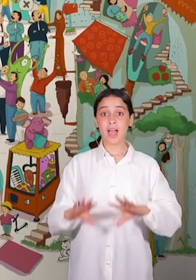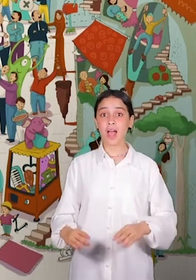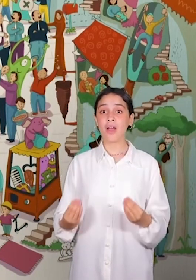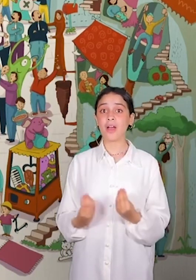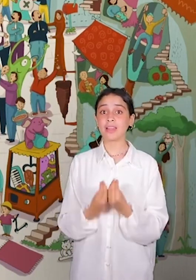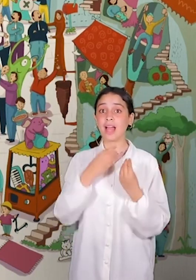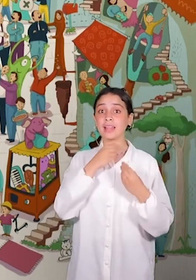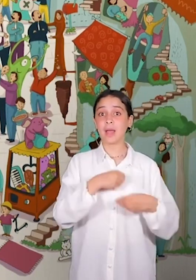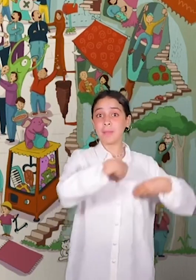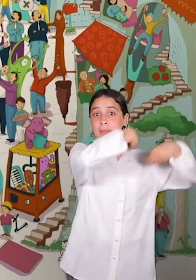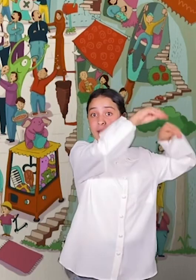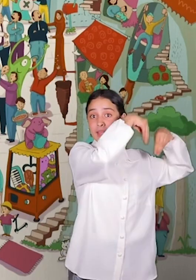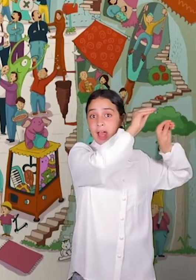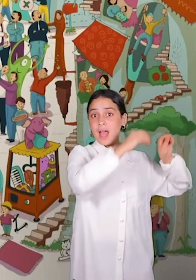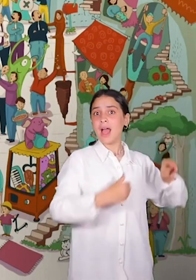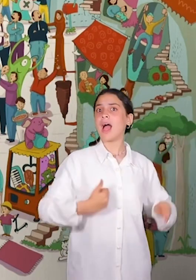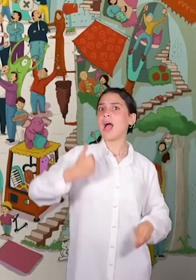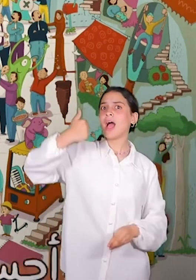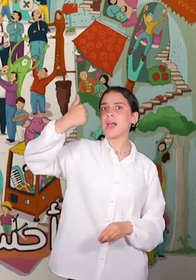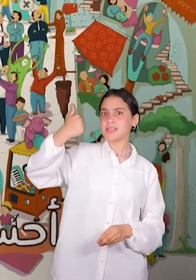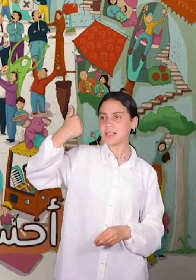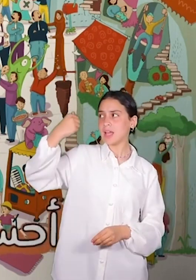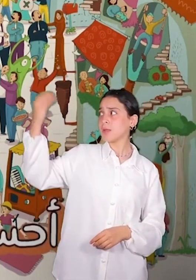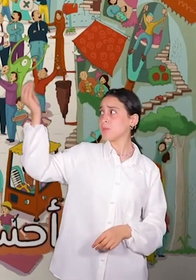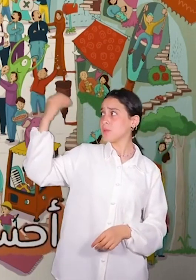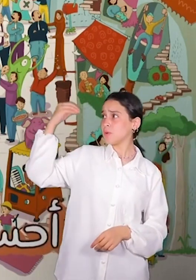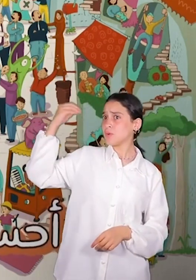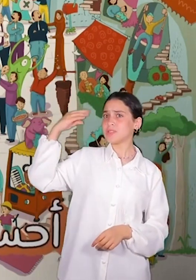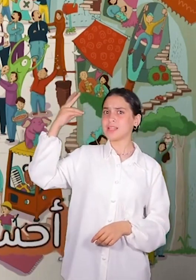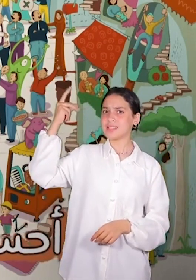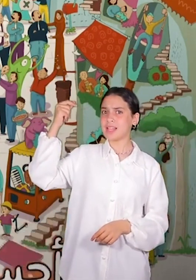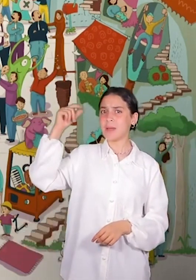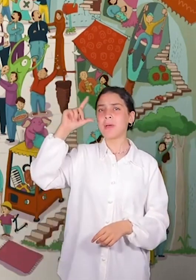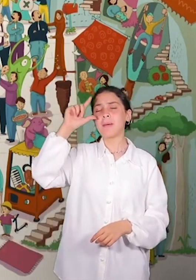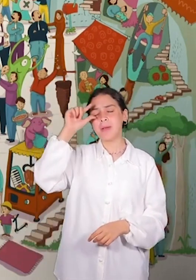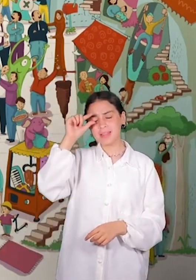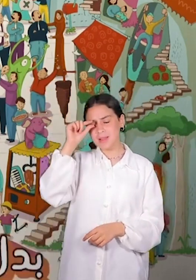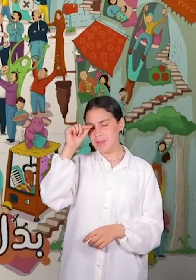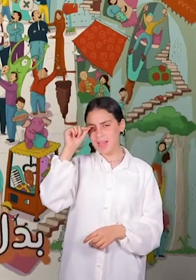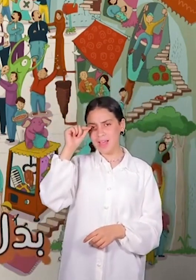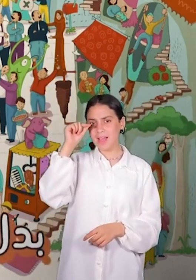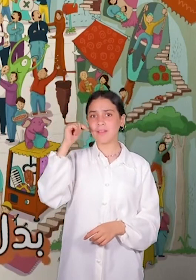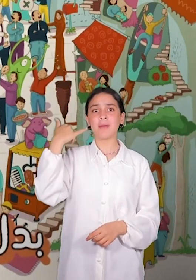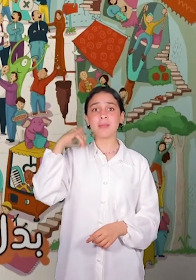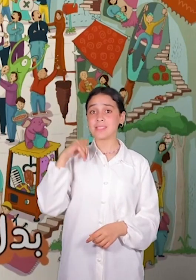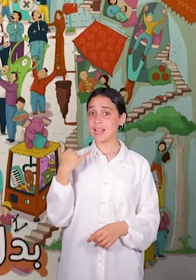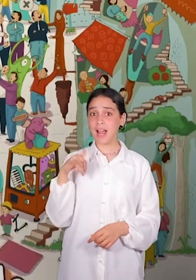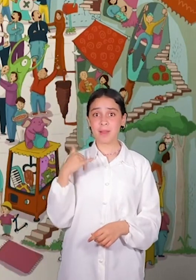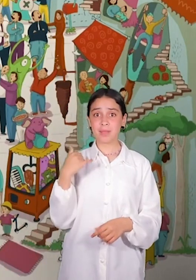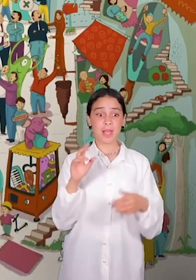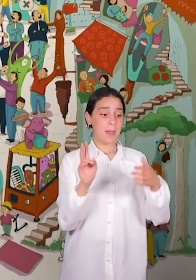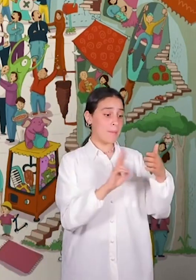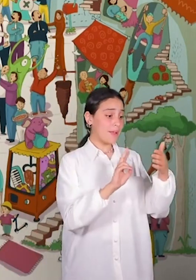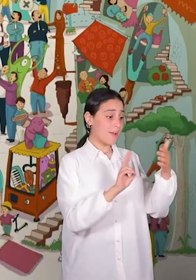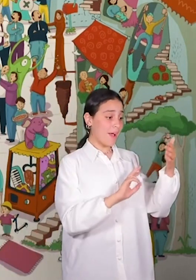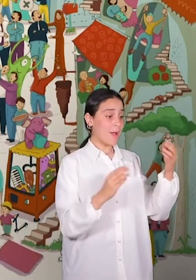أقعد عند عم البيع أحسن من دروس الحساب بدل ما أخفى بحسط